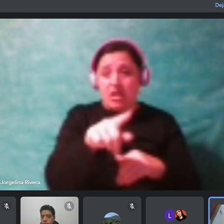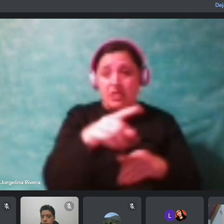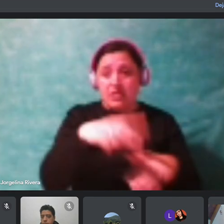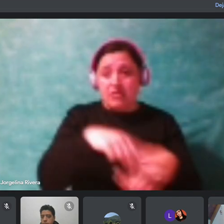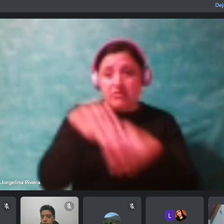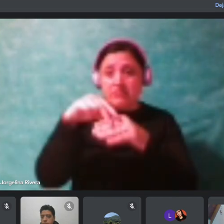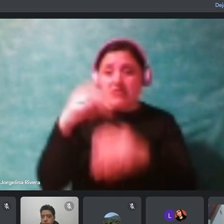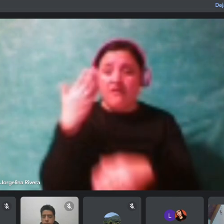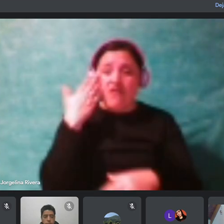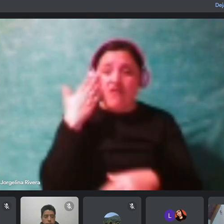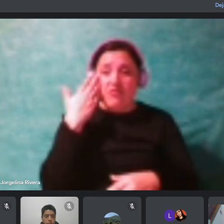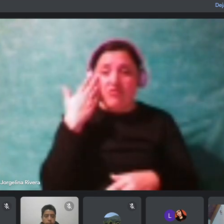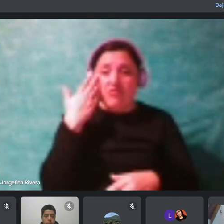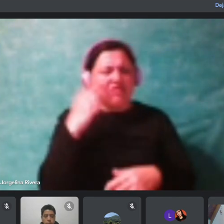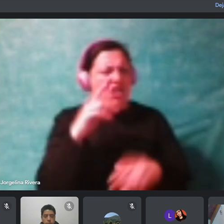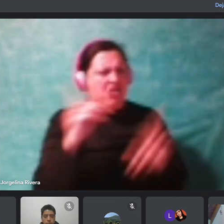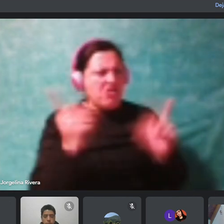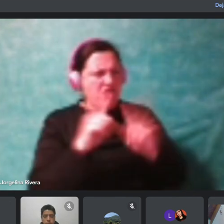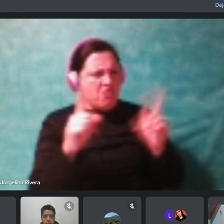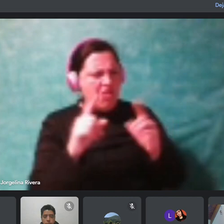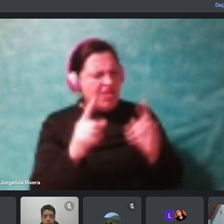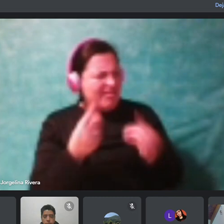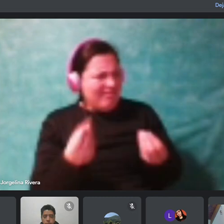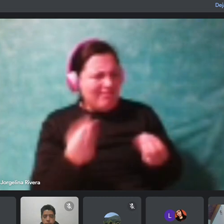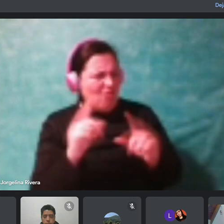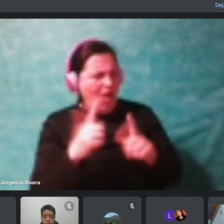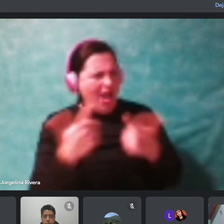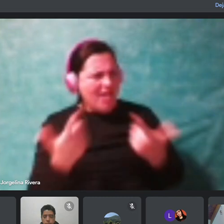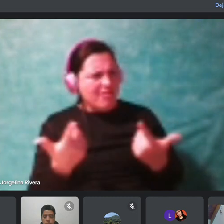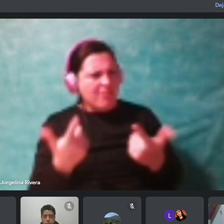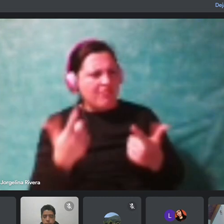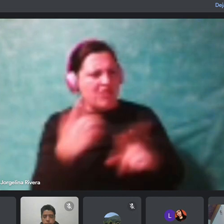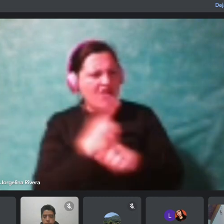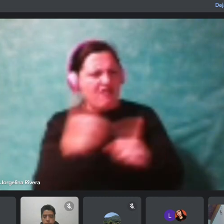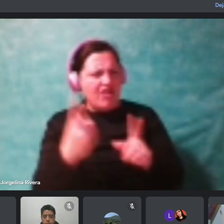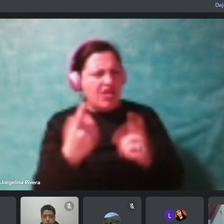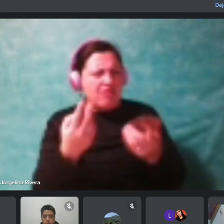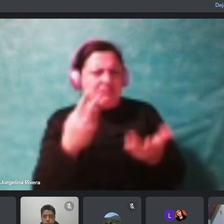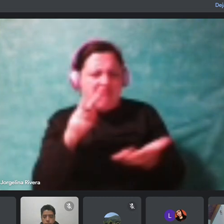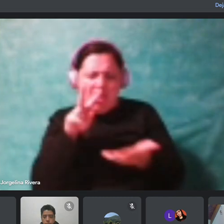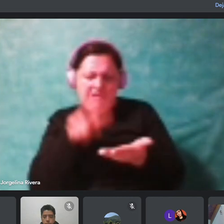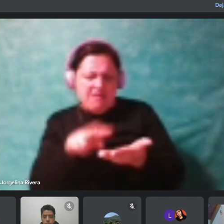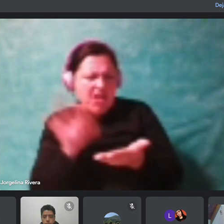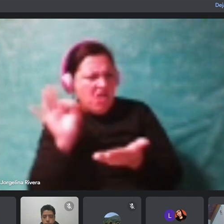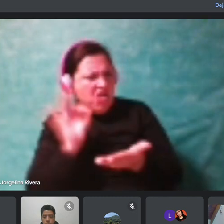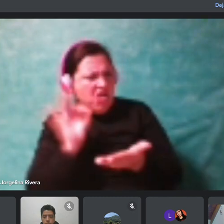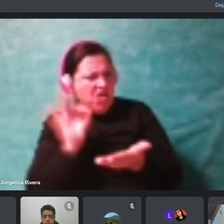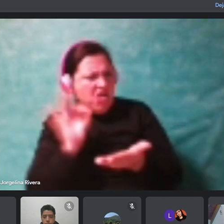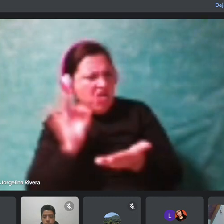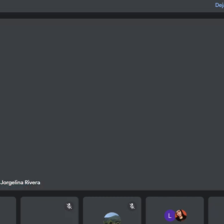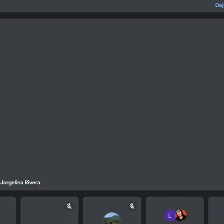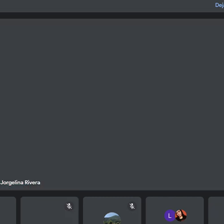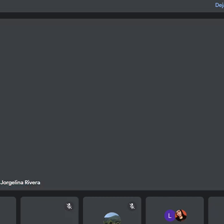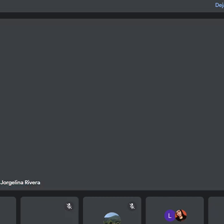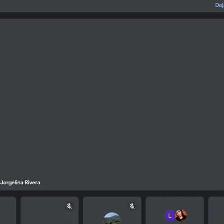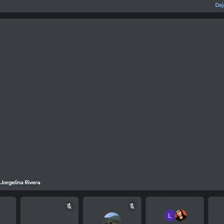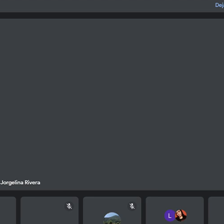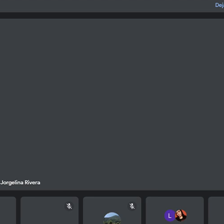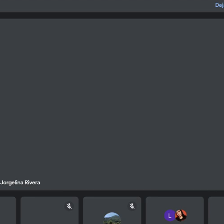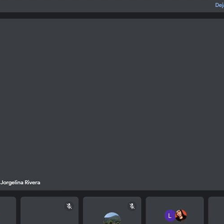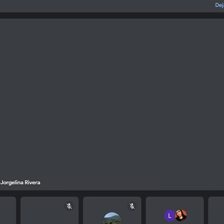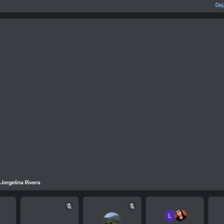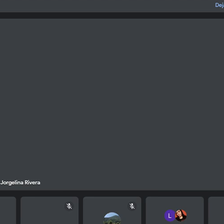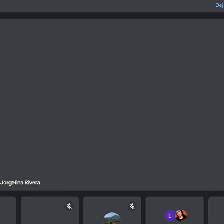Claro, no está, profe. Ahí la compañera pone... Yo no lo visualizo. Dice que el contenido no